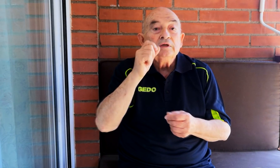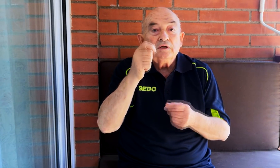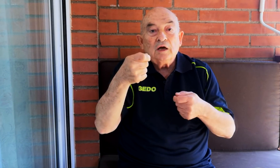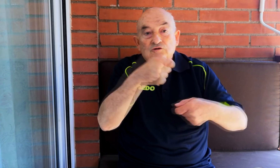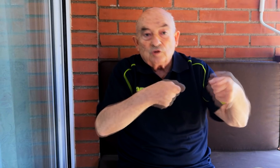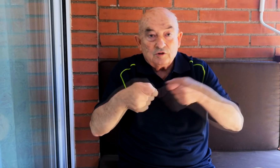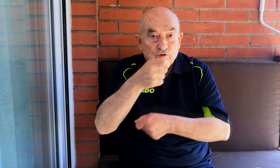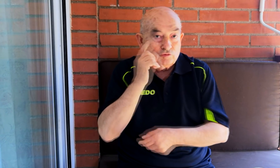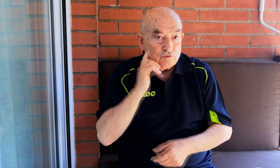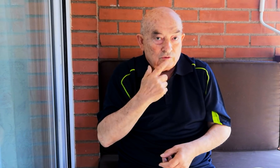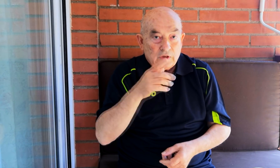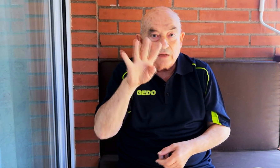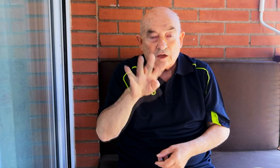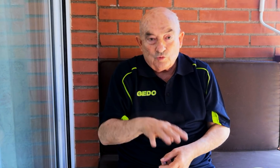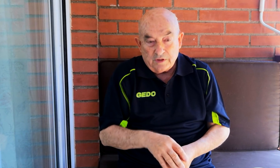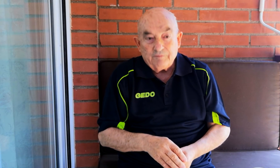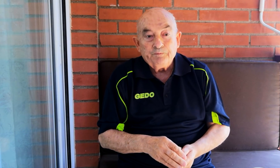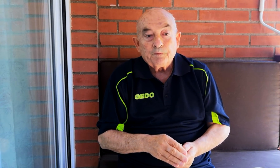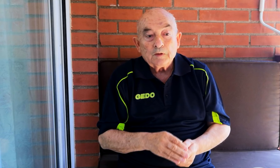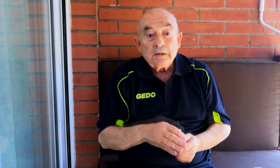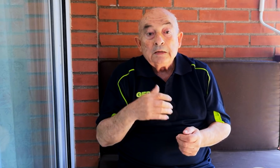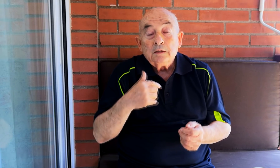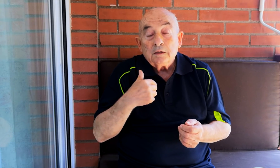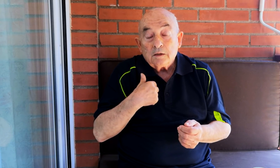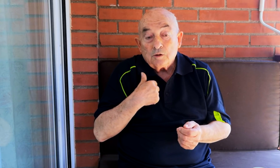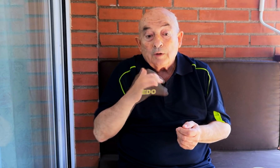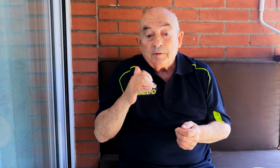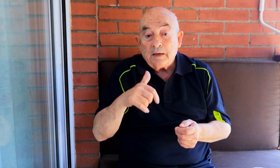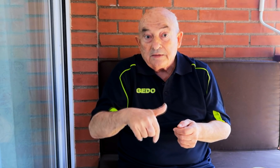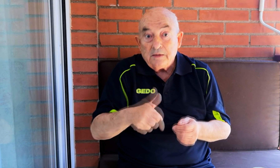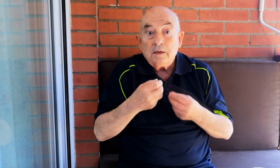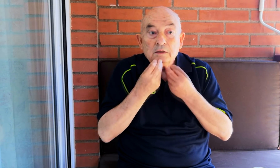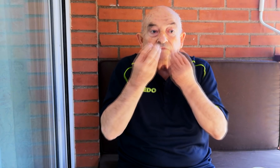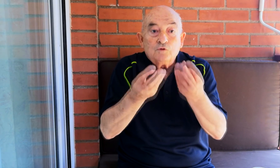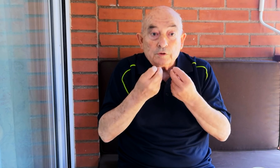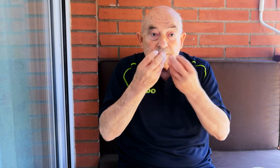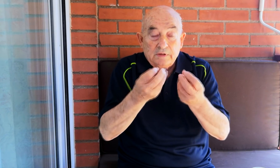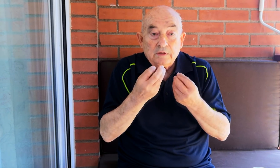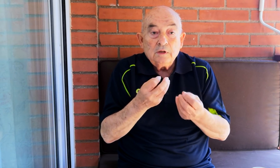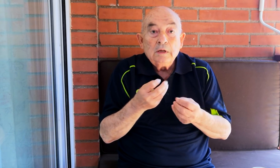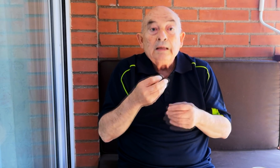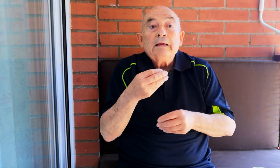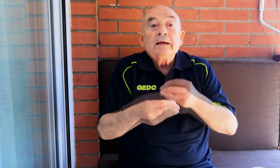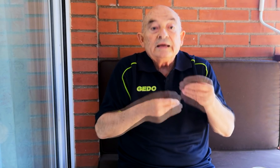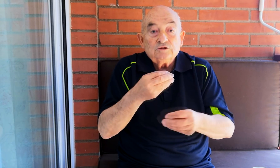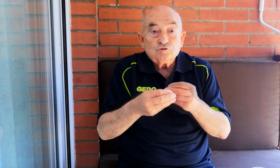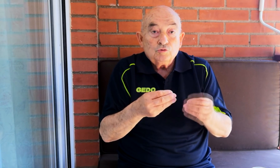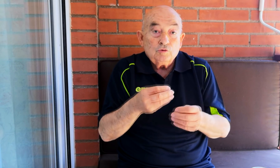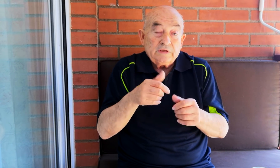Salutacions a les associacions de persones sordes de Catalunya. Jo volia explicar-vos què és el que